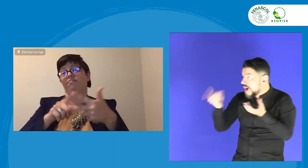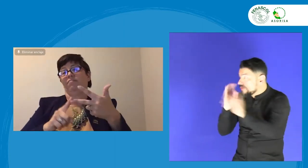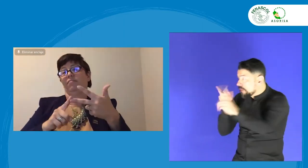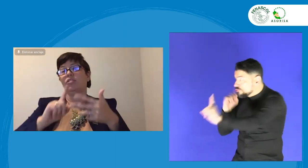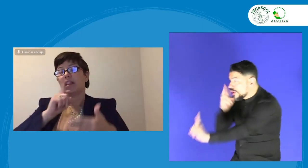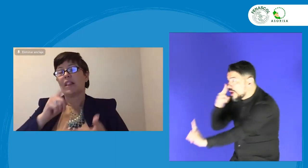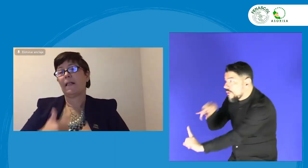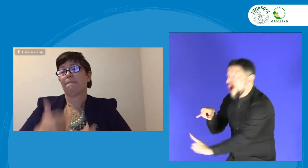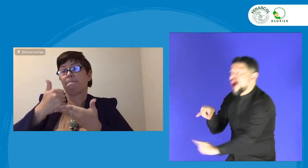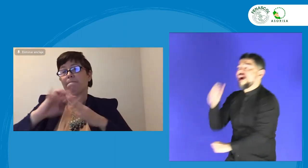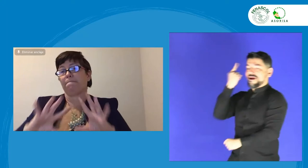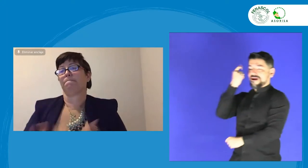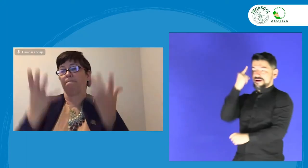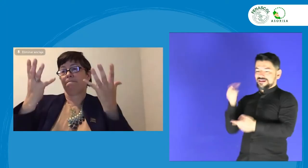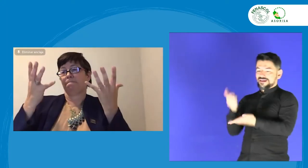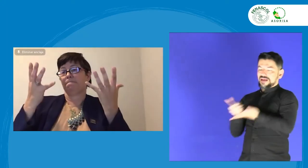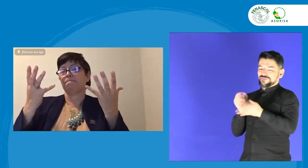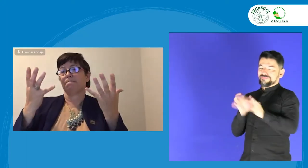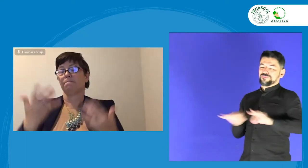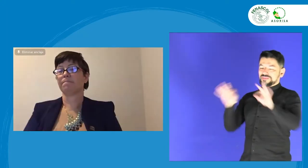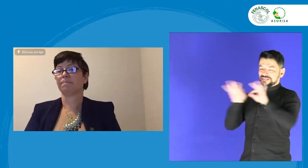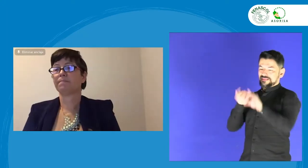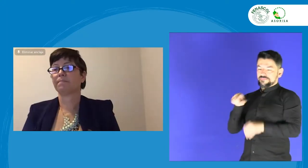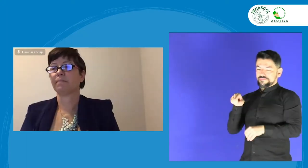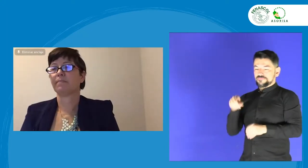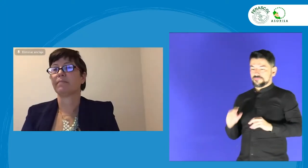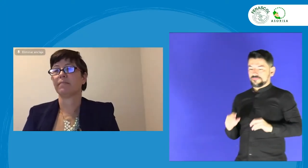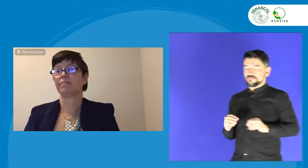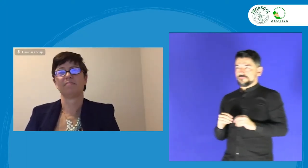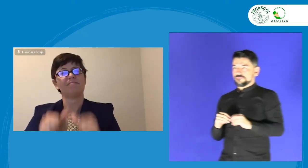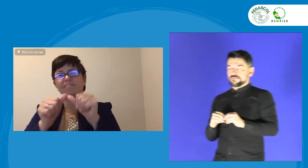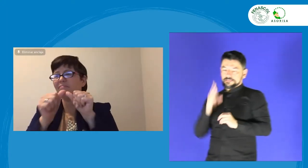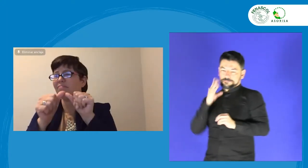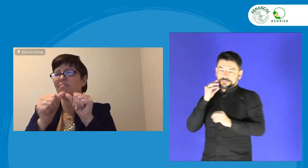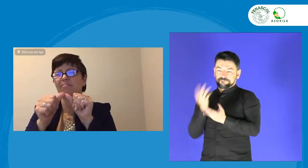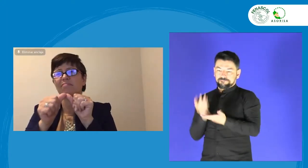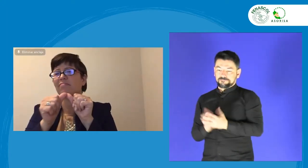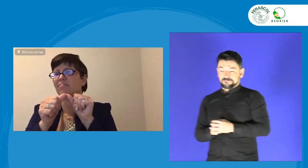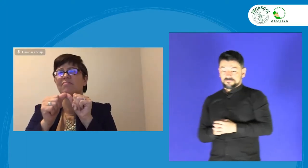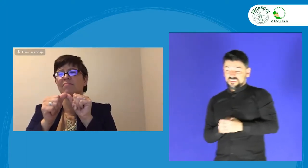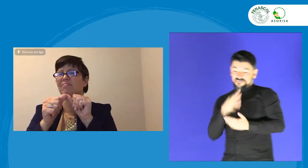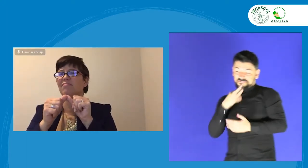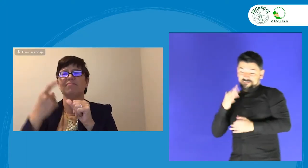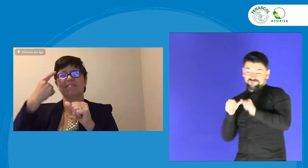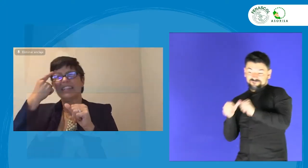pues efectivamente va a ser diferente. Yo diría que esos tres serían los aspectos que podrían ayudar.